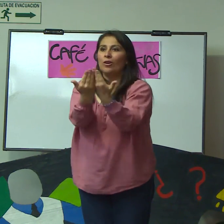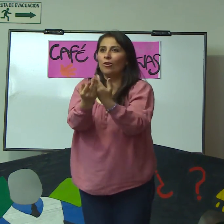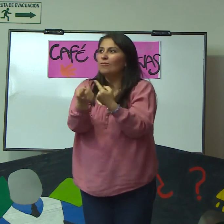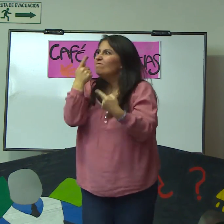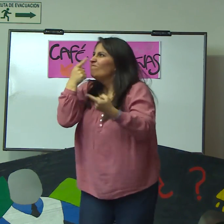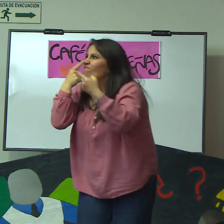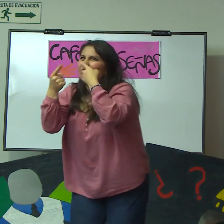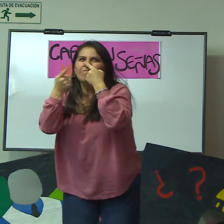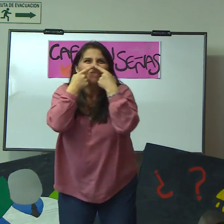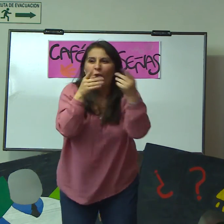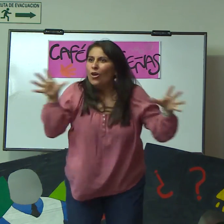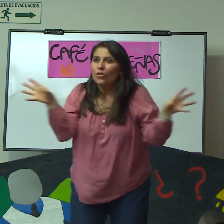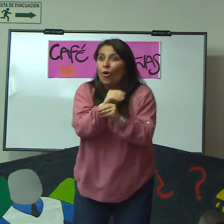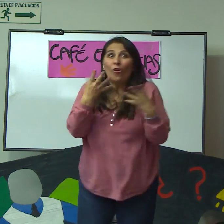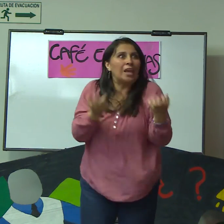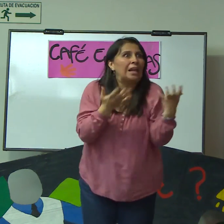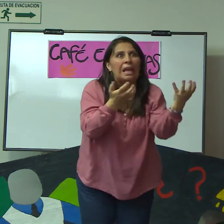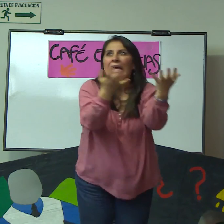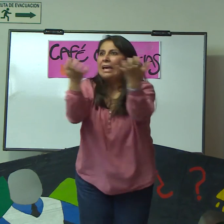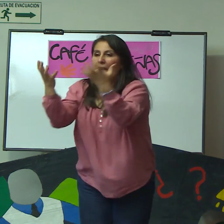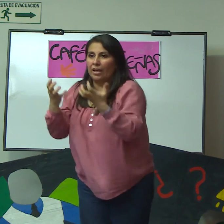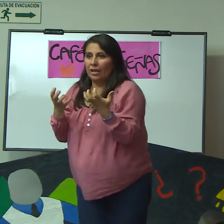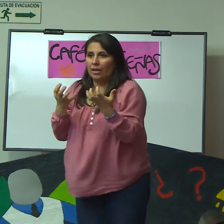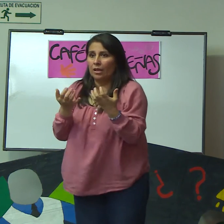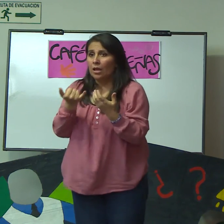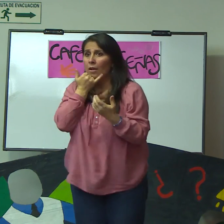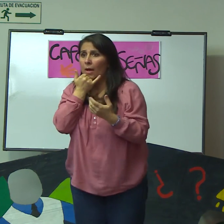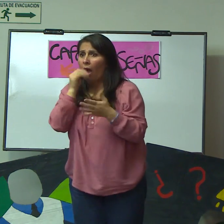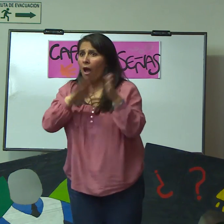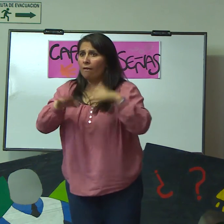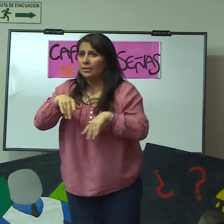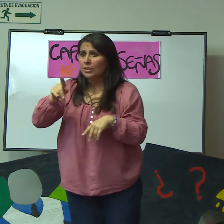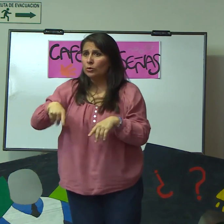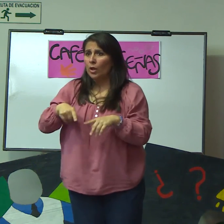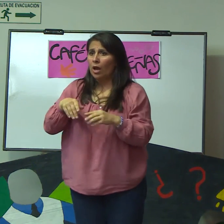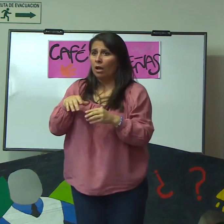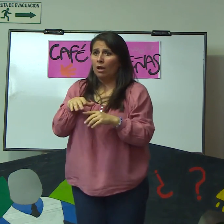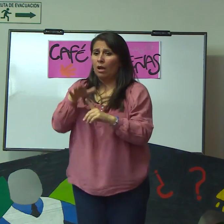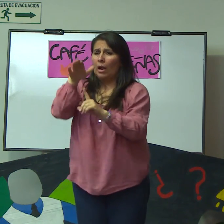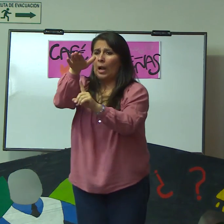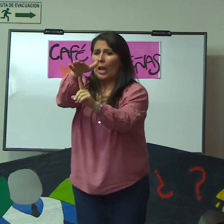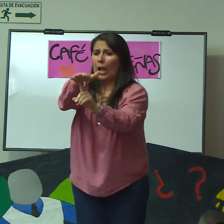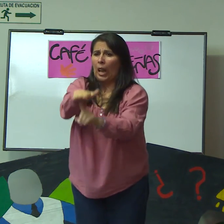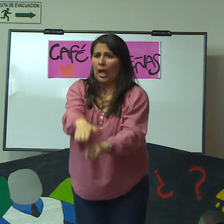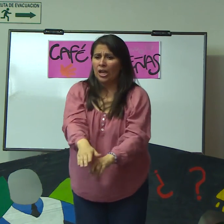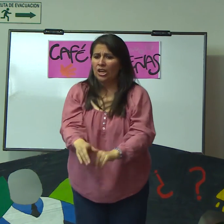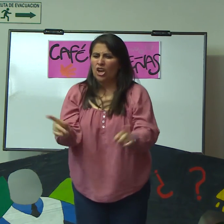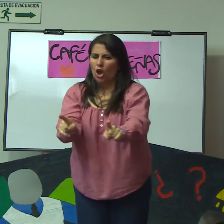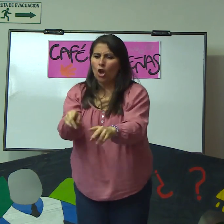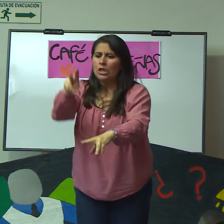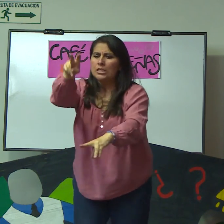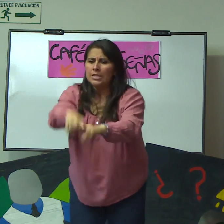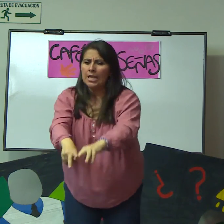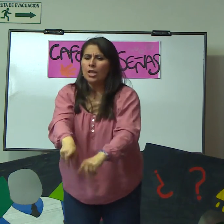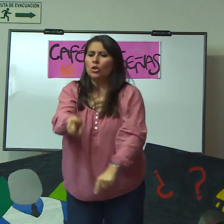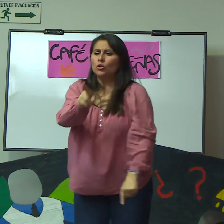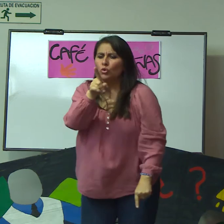la escuela como que apaga esa creatividad y le dice, siéntate, cállate, escribe. Pienso que los